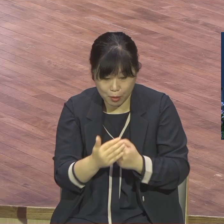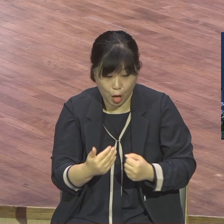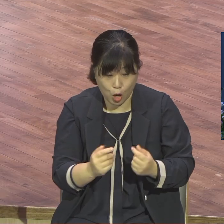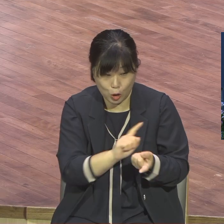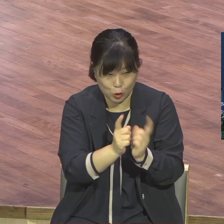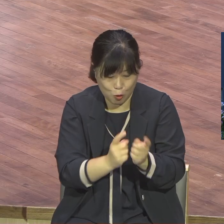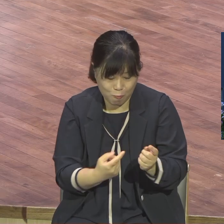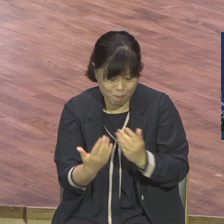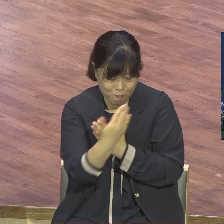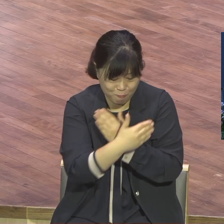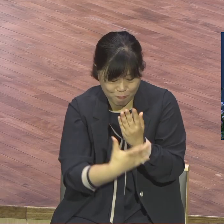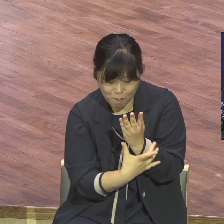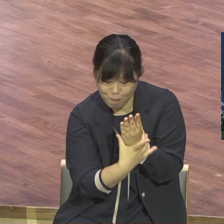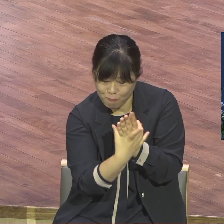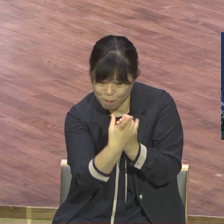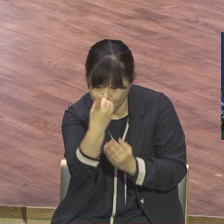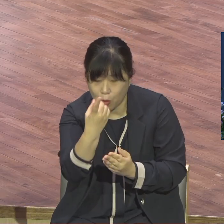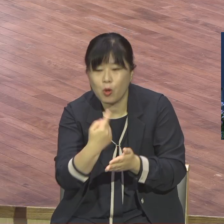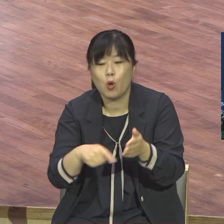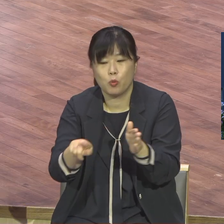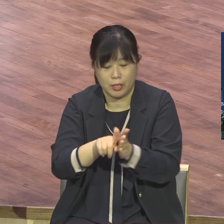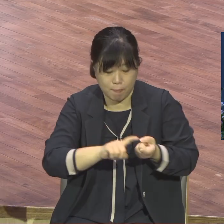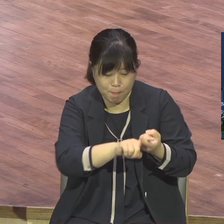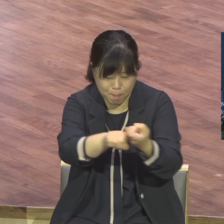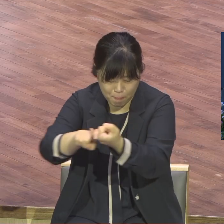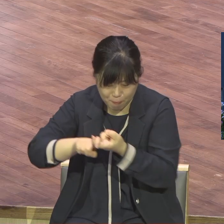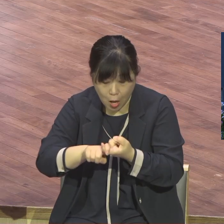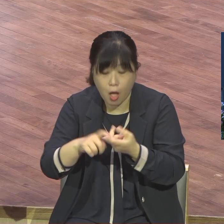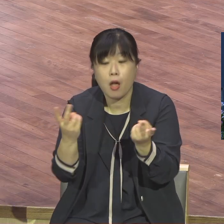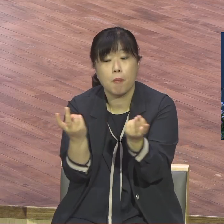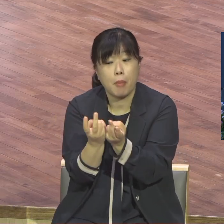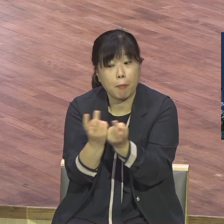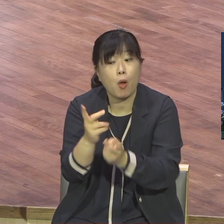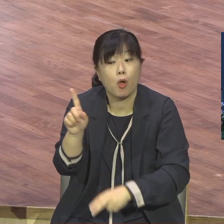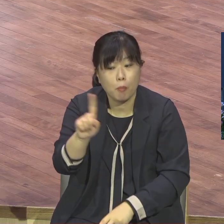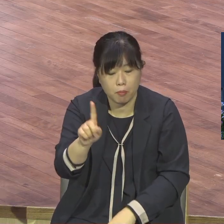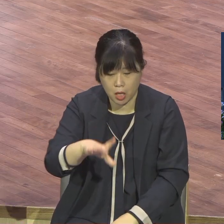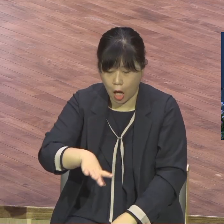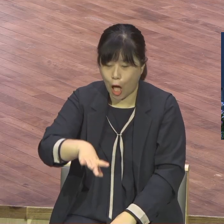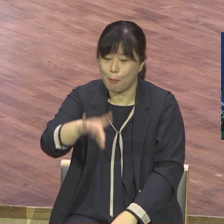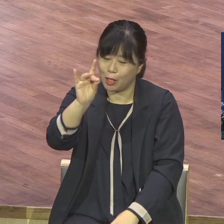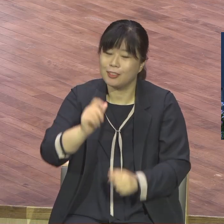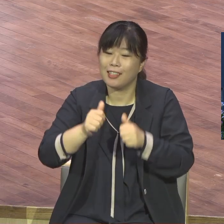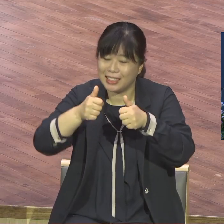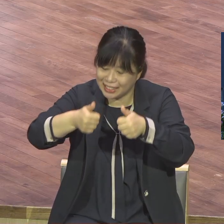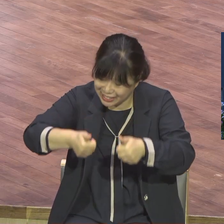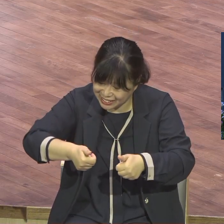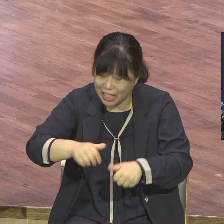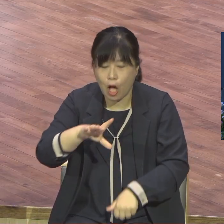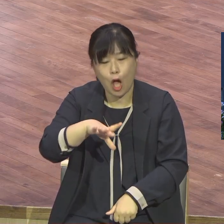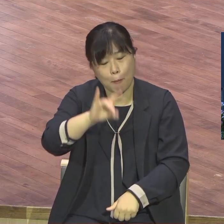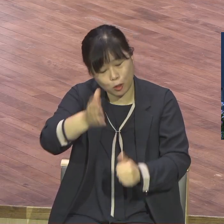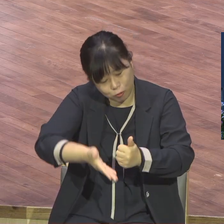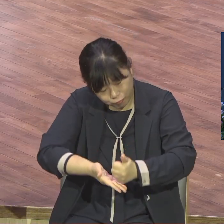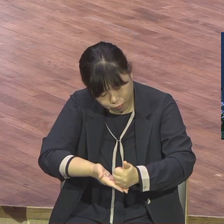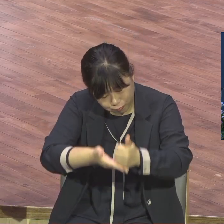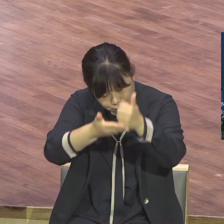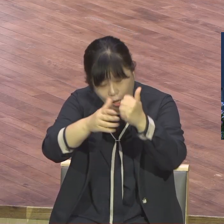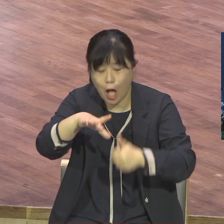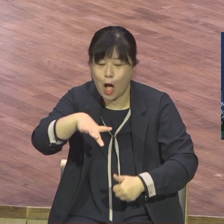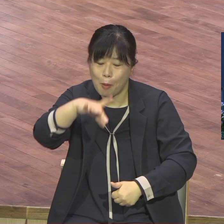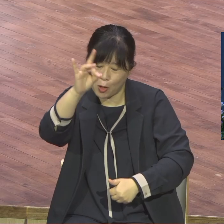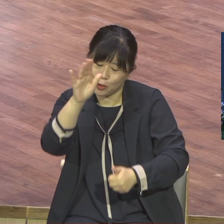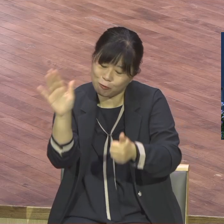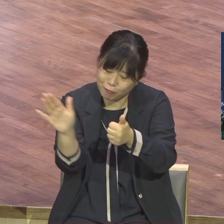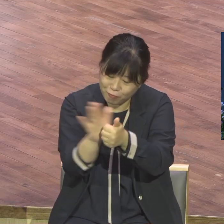먼저와 함께의 영적 체질이 되라. 먼저 인사하고 먼저 섬기고 먼저